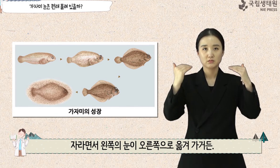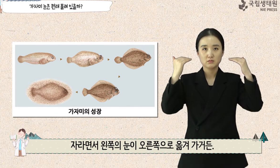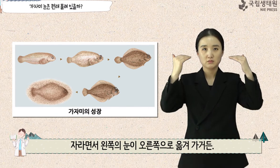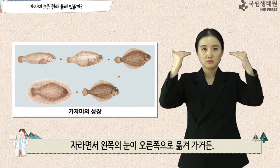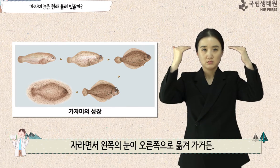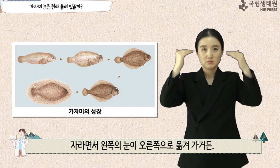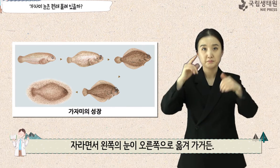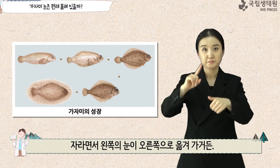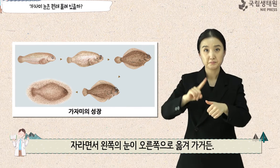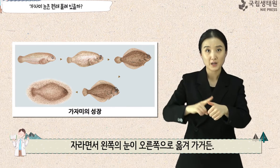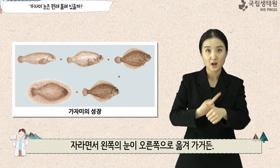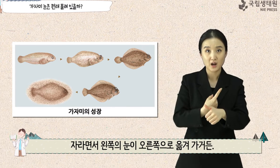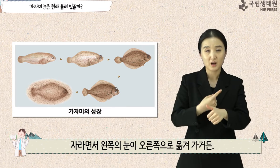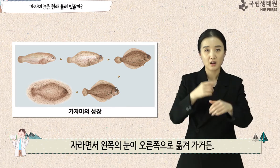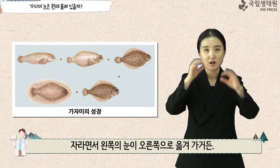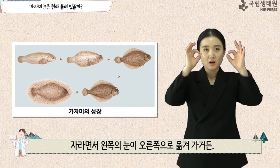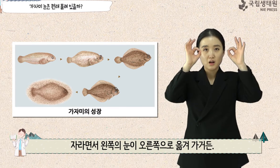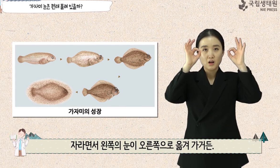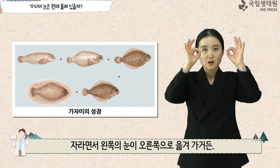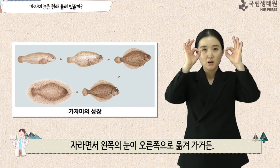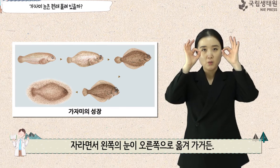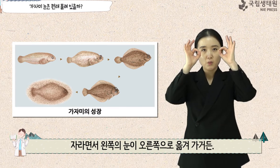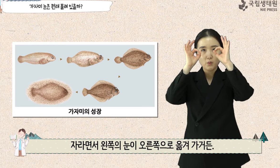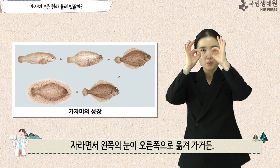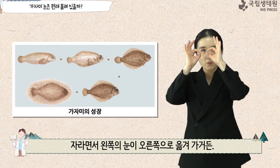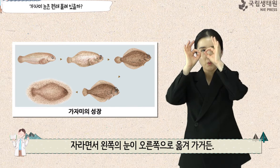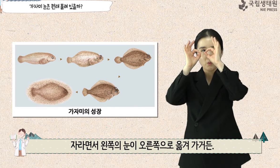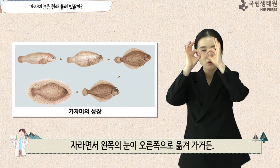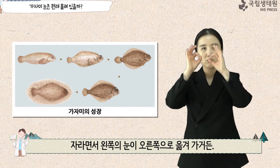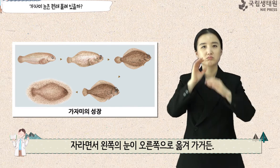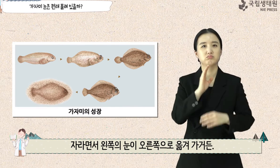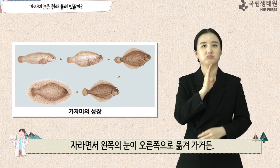왼쪽의 눈이 오른쪽으로 옮겨가거든.